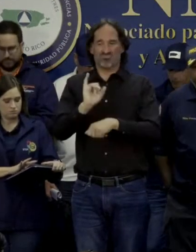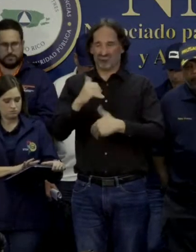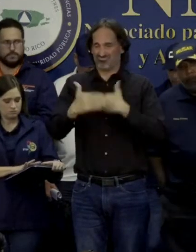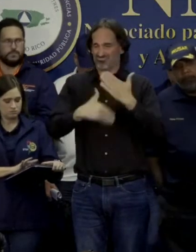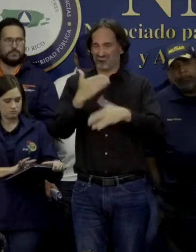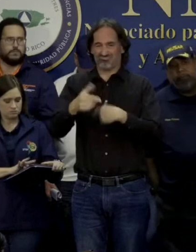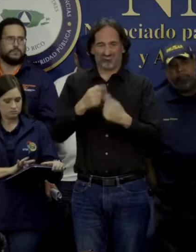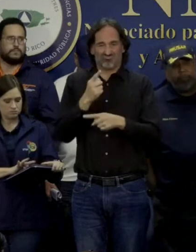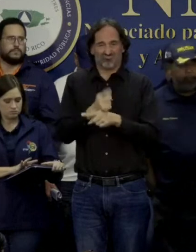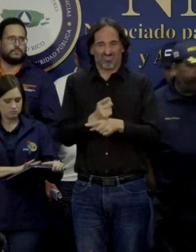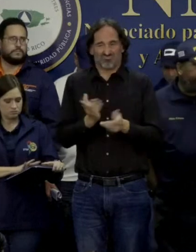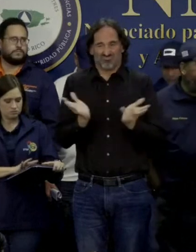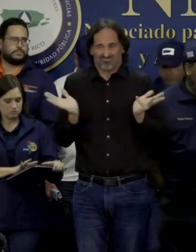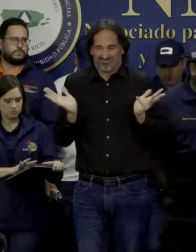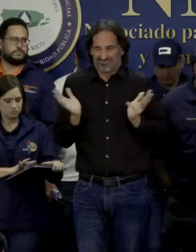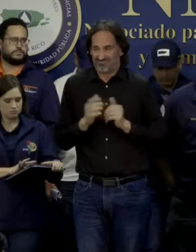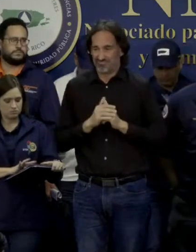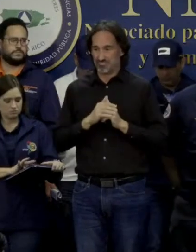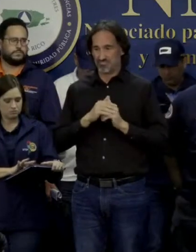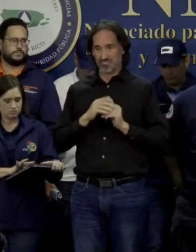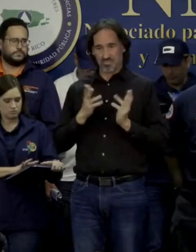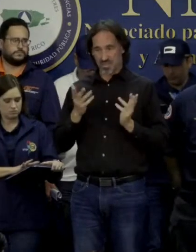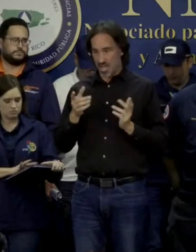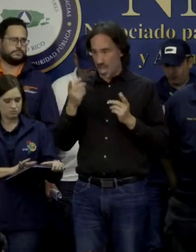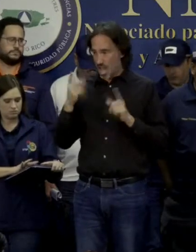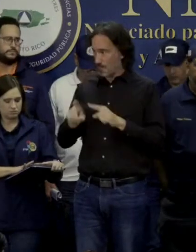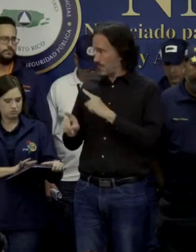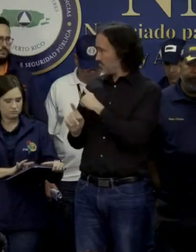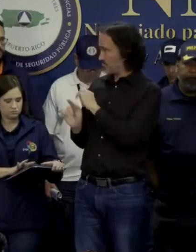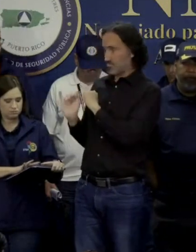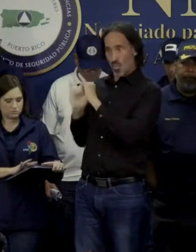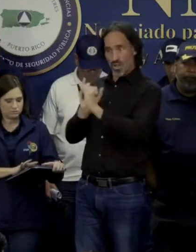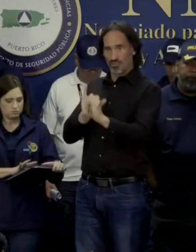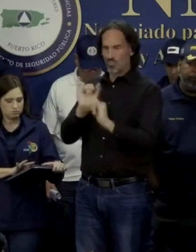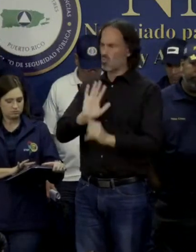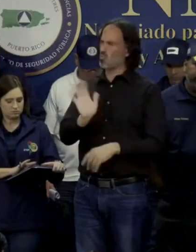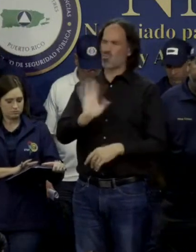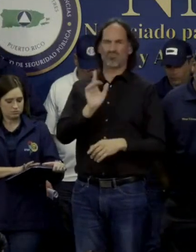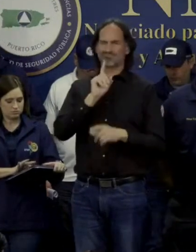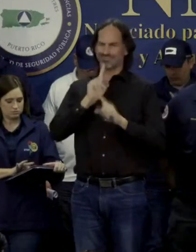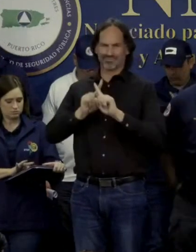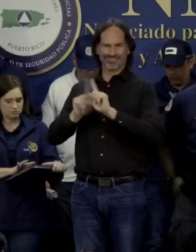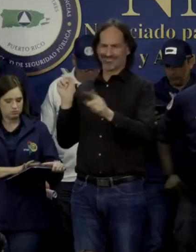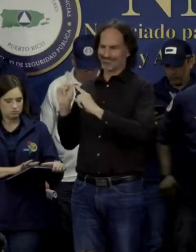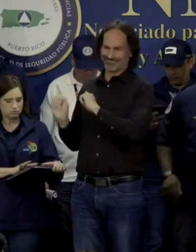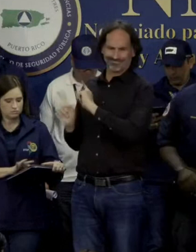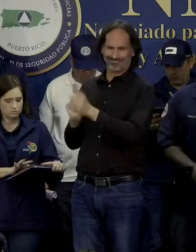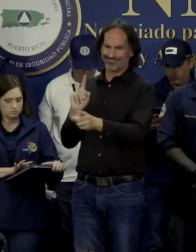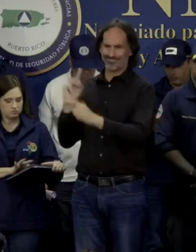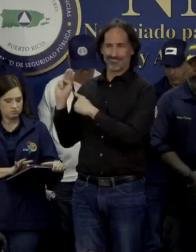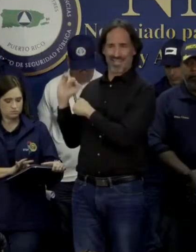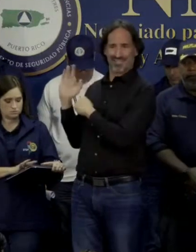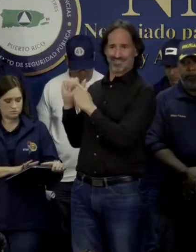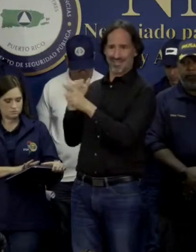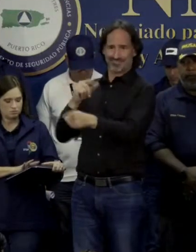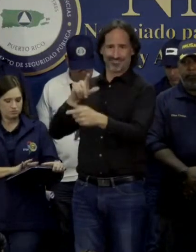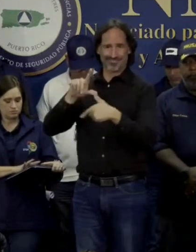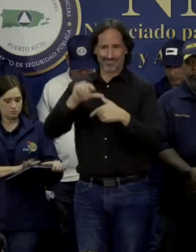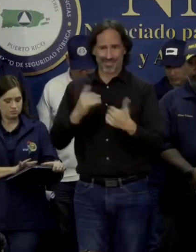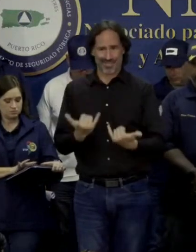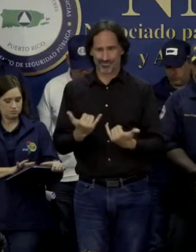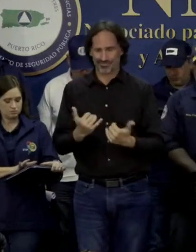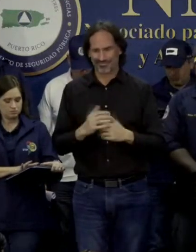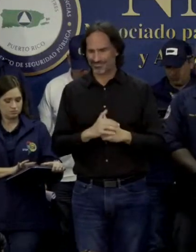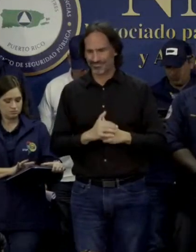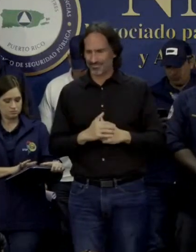otro, todos tienen sus propias características y respuestas. Así que dentro de la autoridad todo el equipo está dando el máximo, y